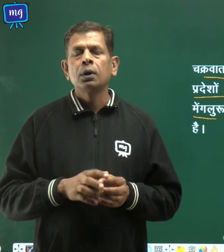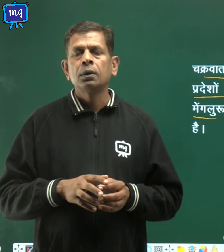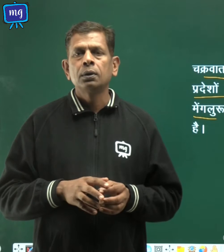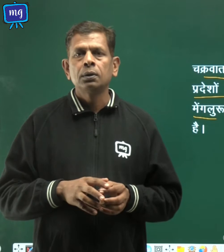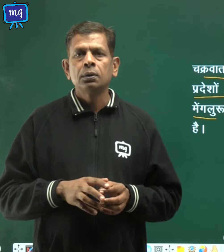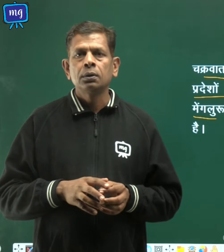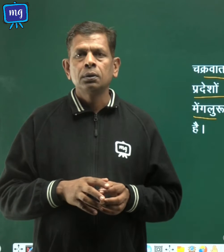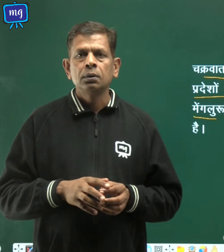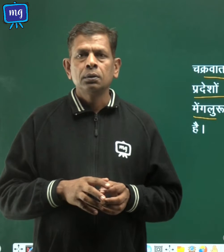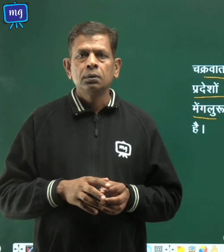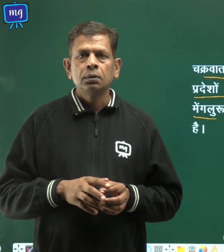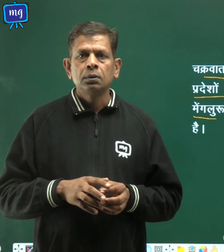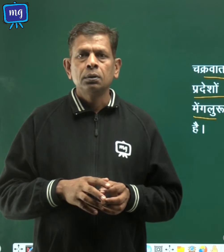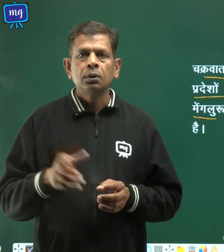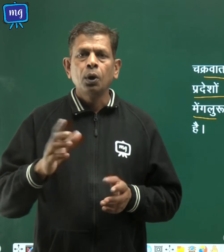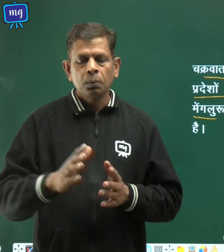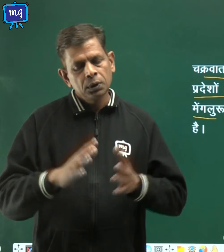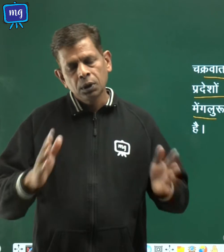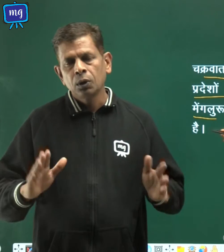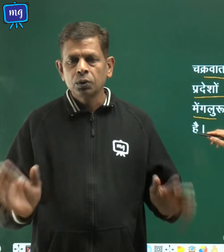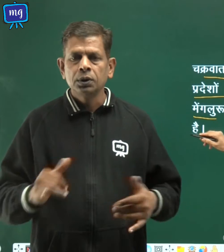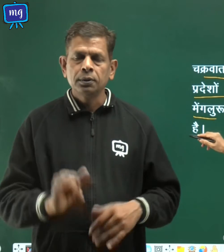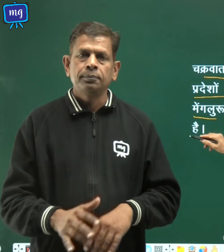मैंगलोर में ज़्यादा होती है।